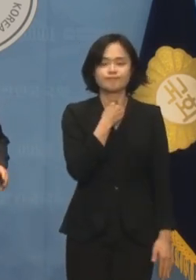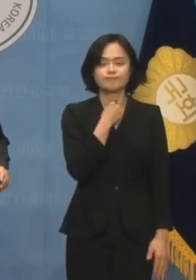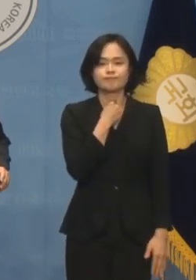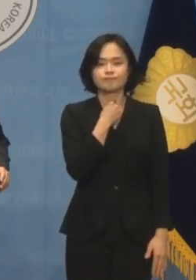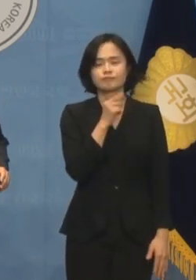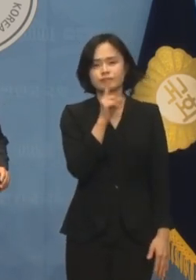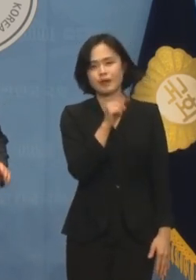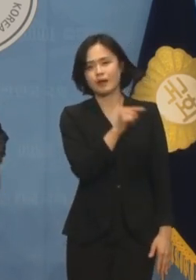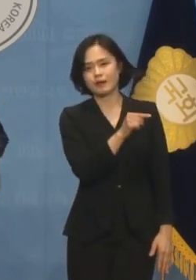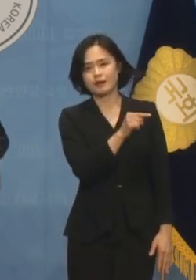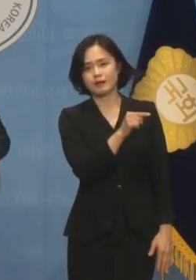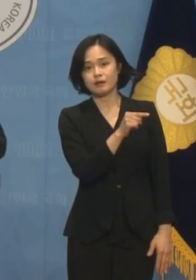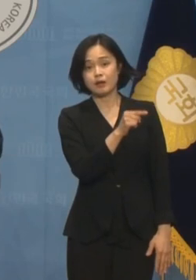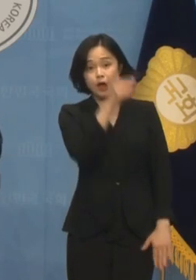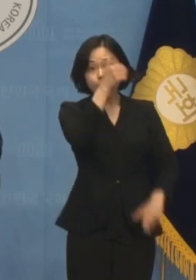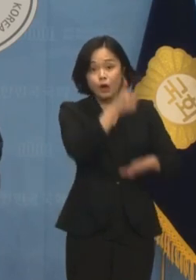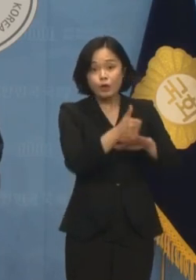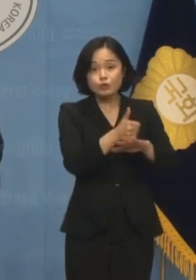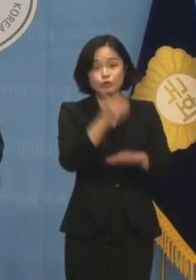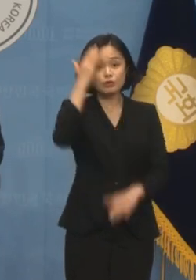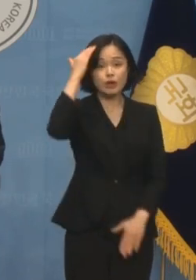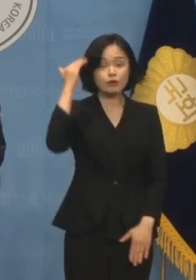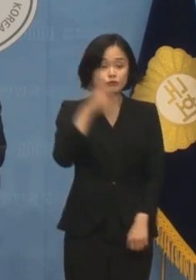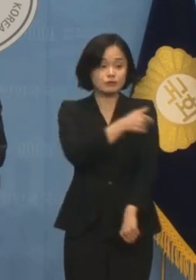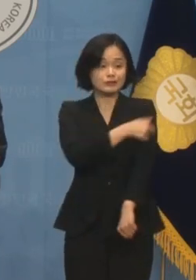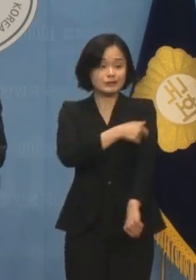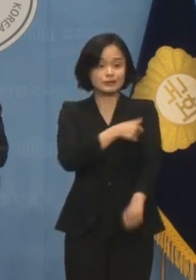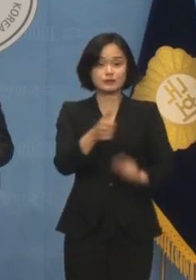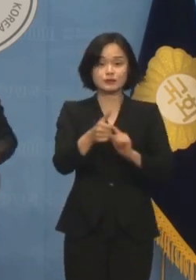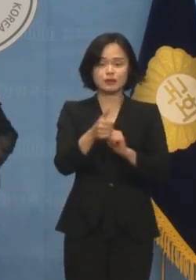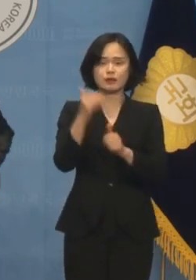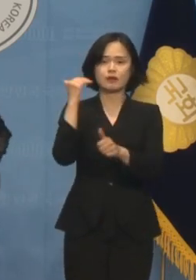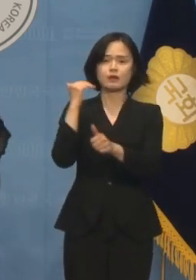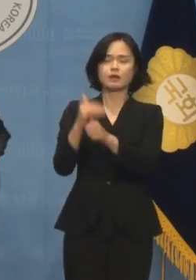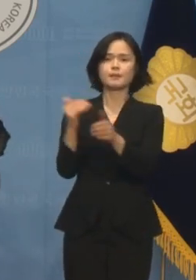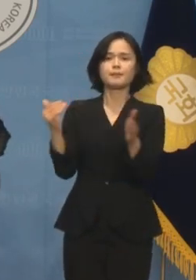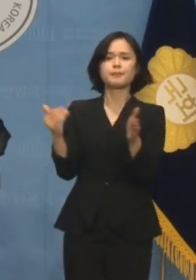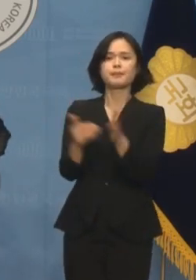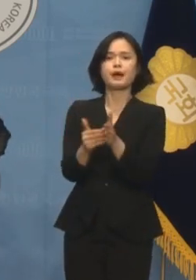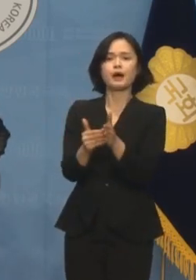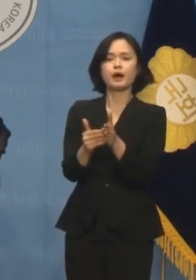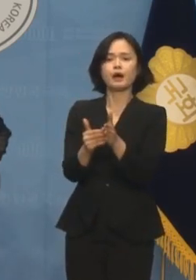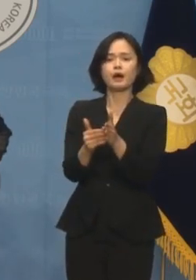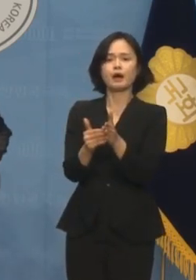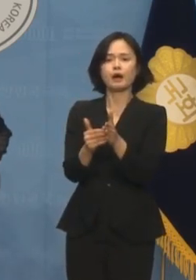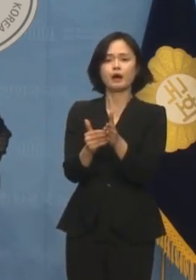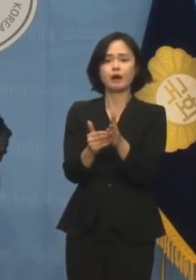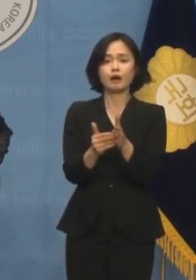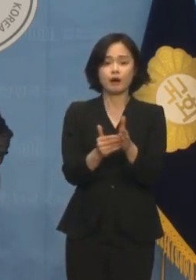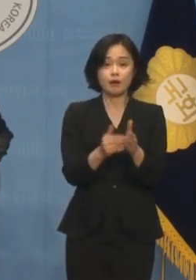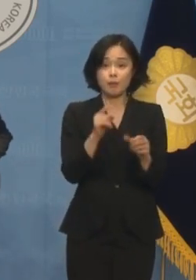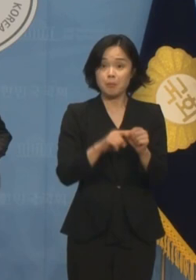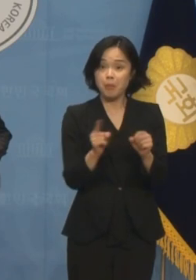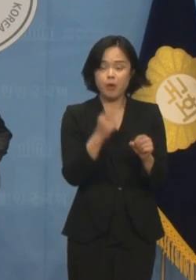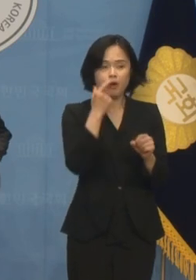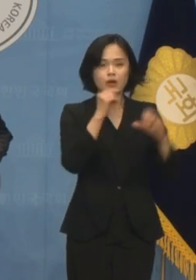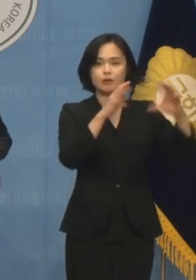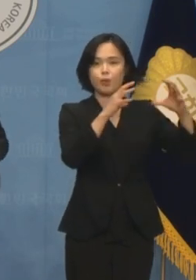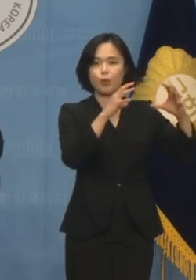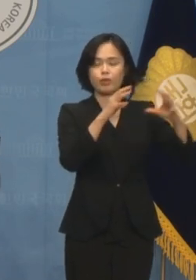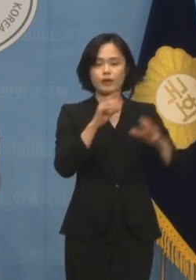임원을 배제하면서 라인야오가 완전히 네이버 축출에 나섰다라는 지적입니다.